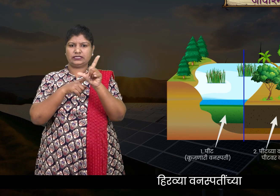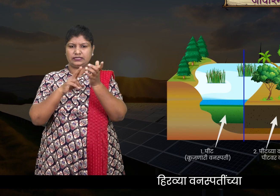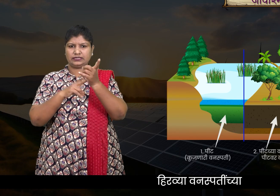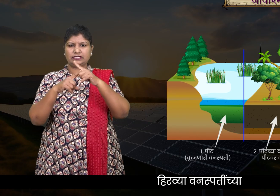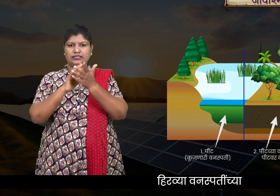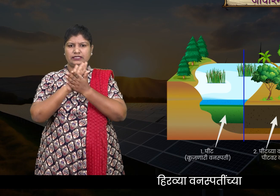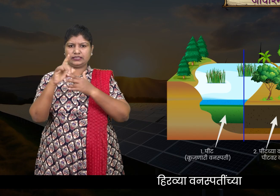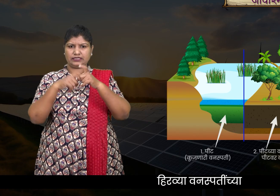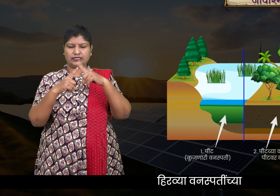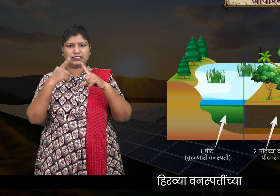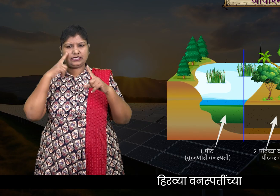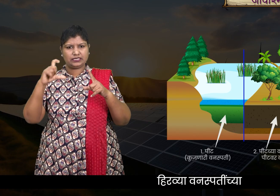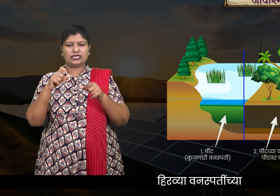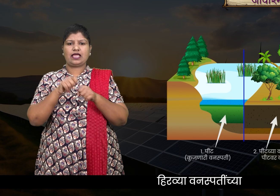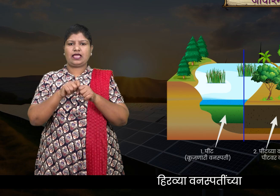हिरव्या वनस्पतींच्या